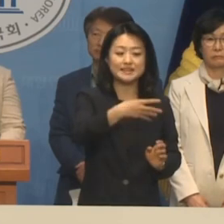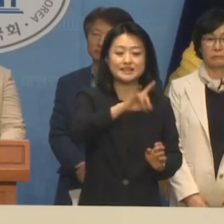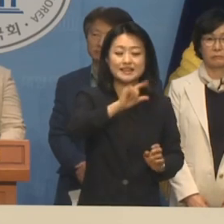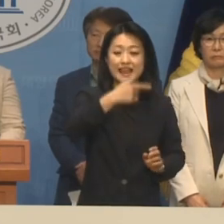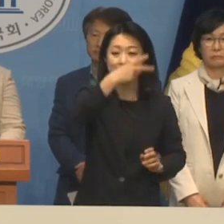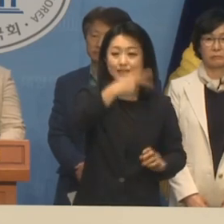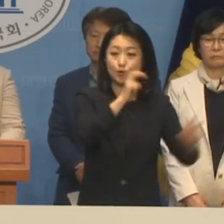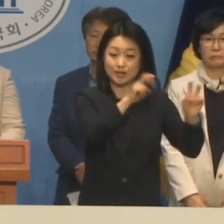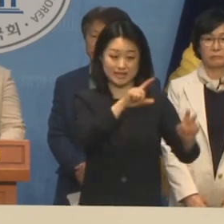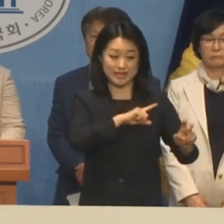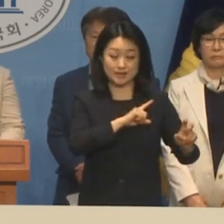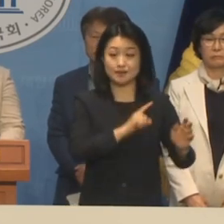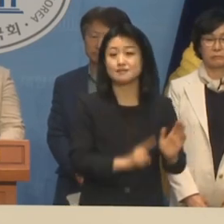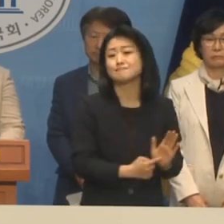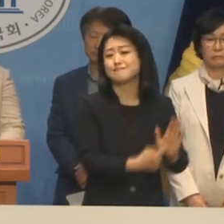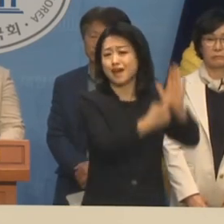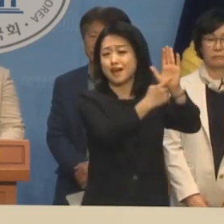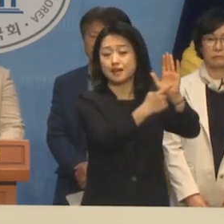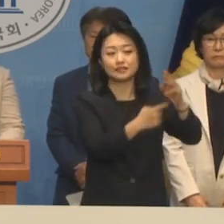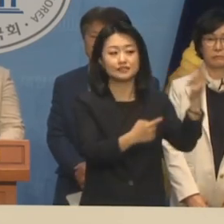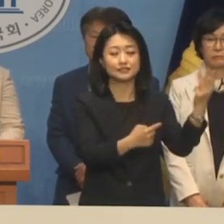3.21배 증가하여